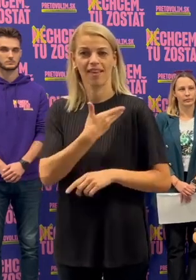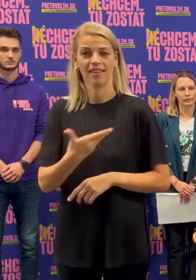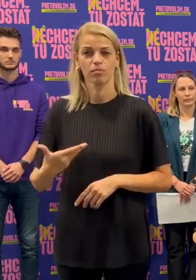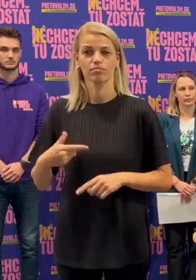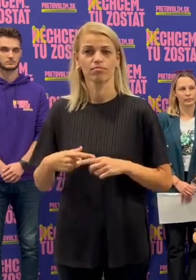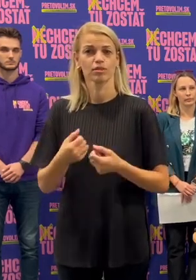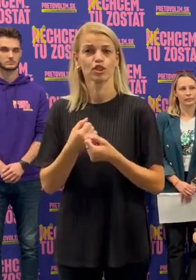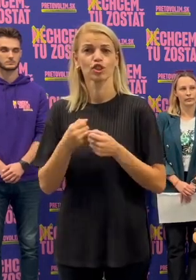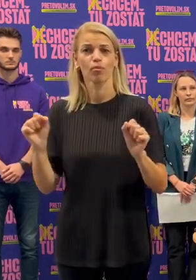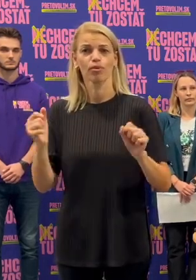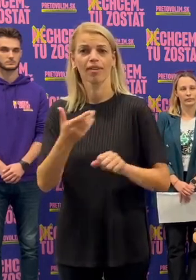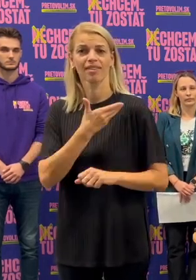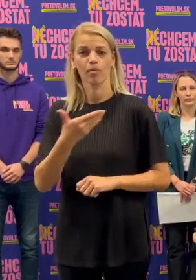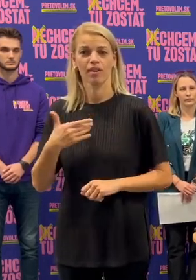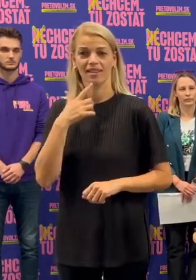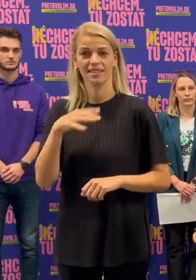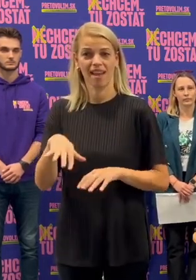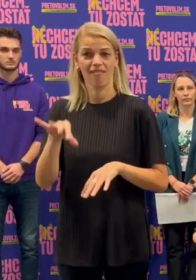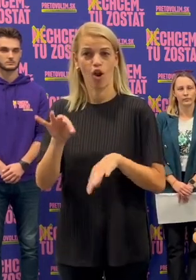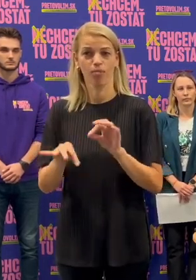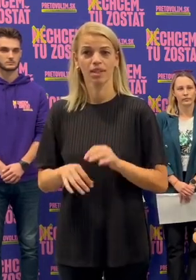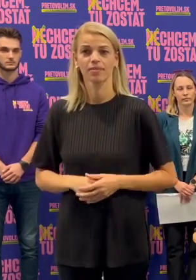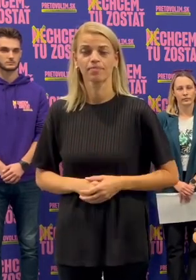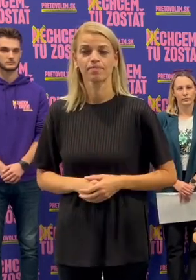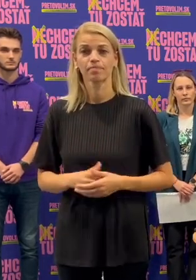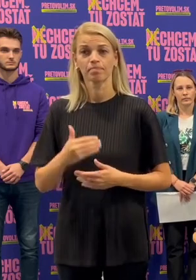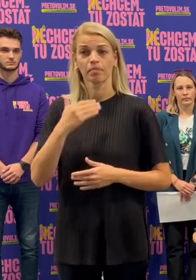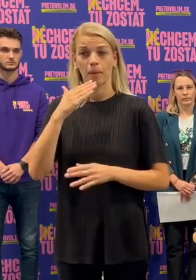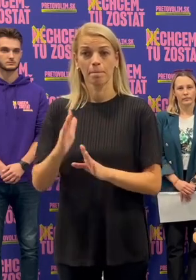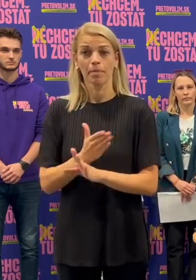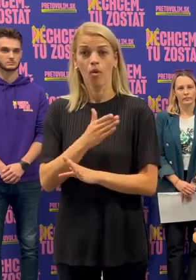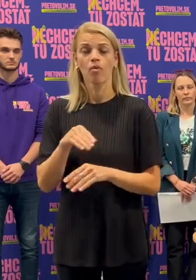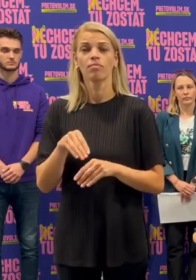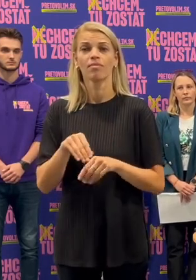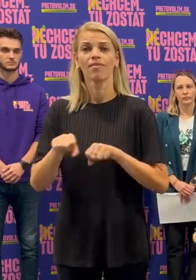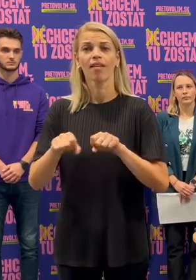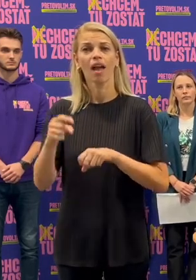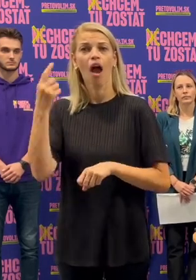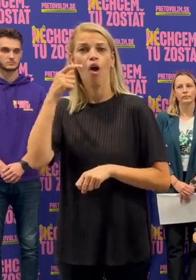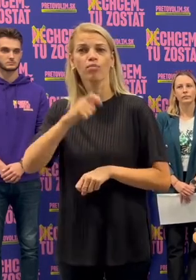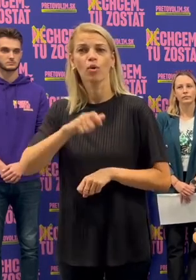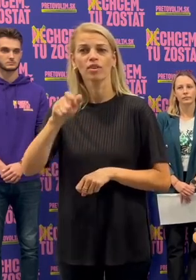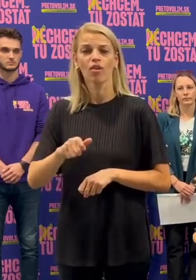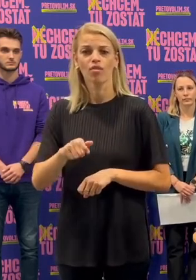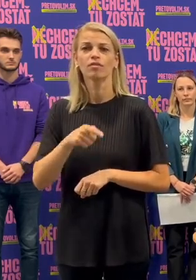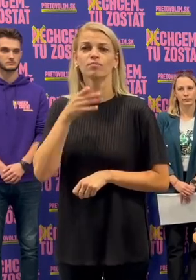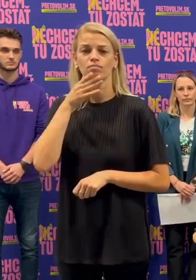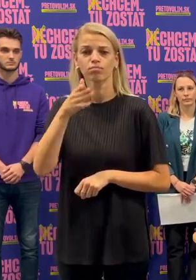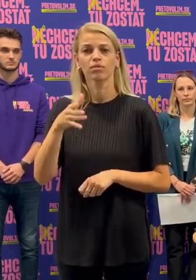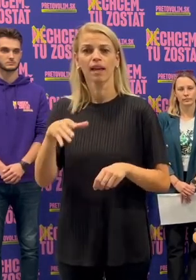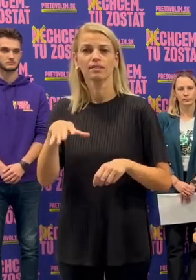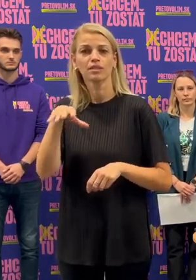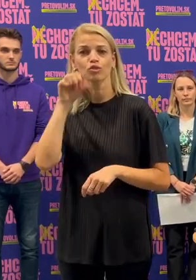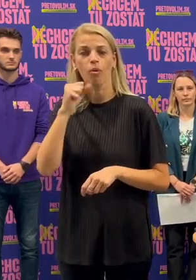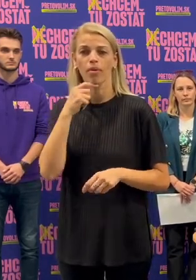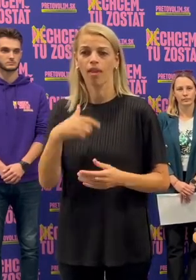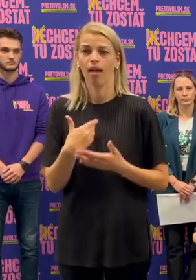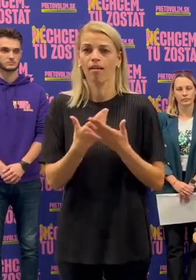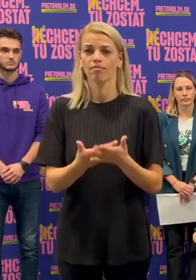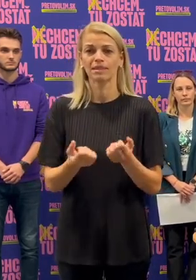slobodné demokratické voľby a po nich vláda odborníkov azda bude schopná odovzdať správu